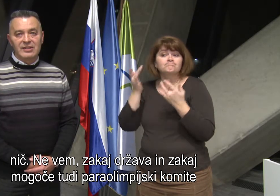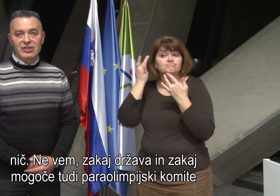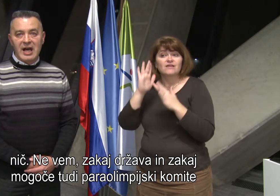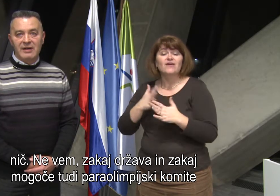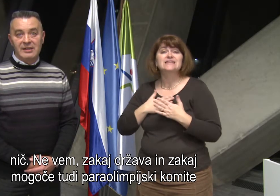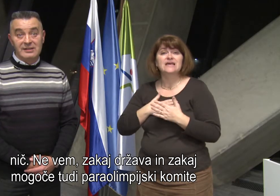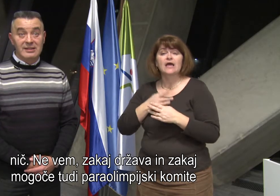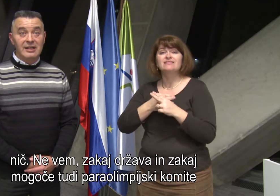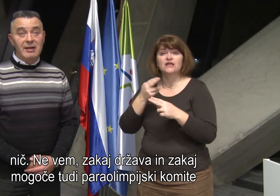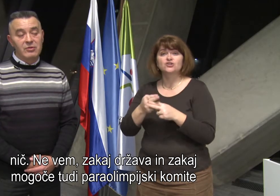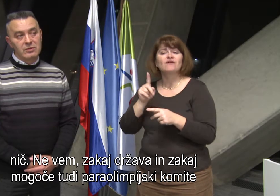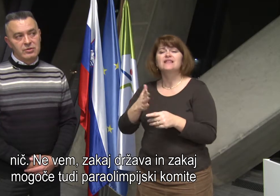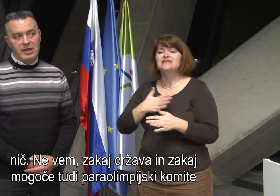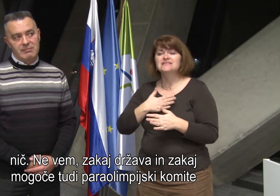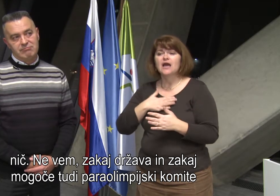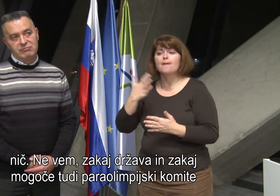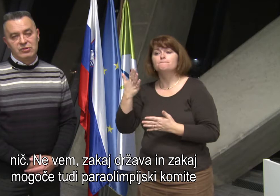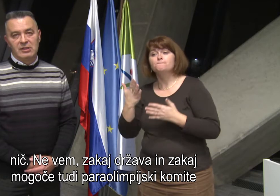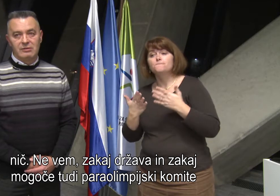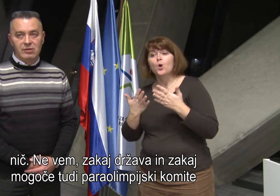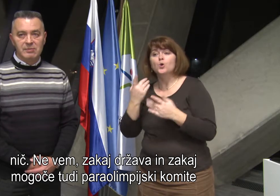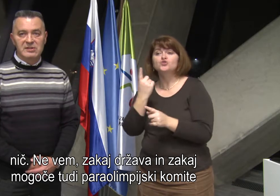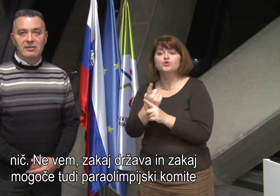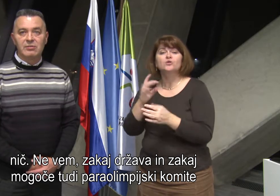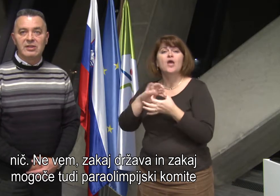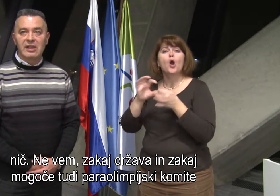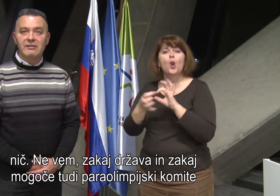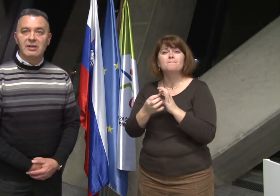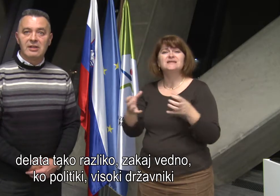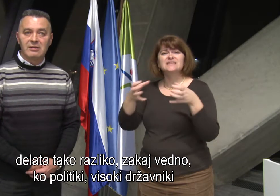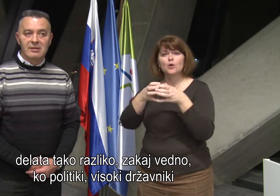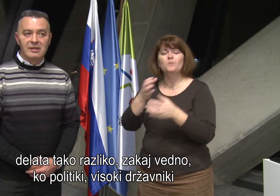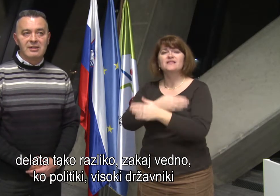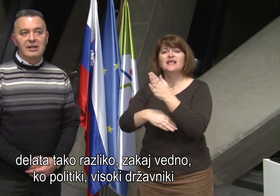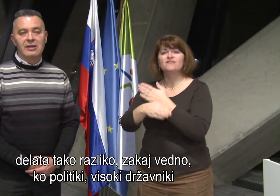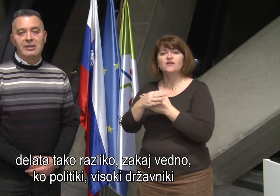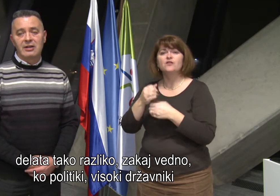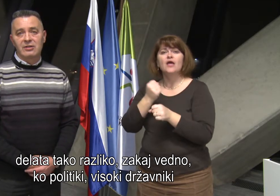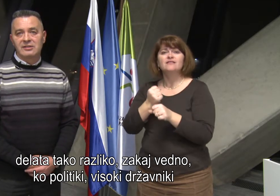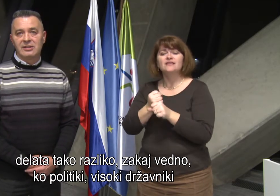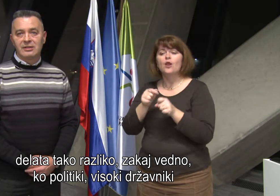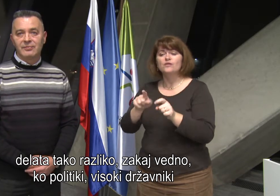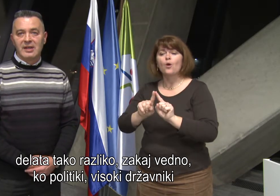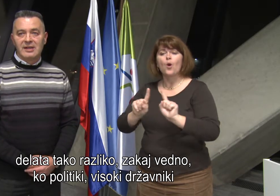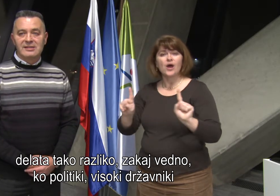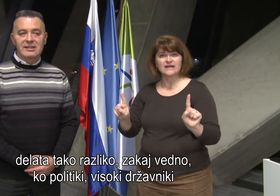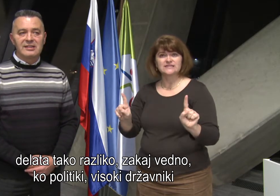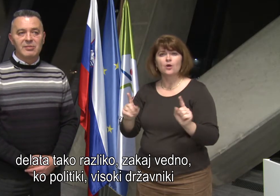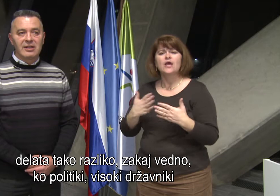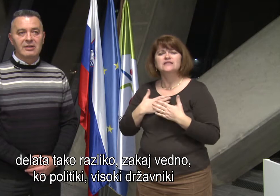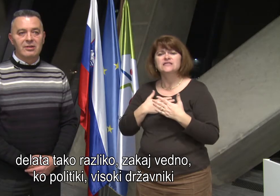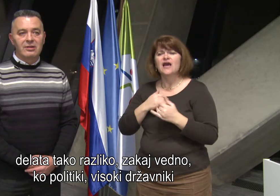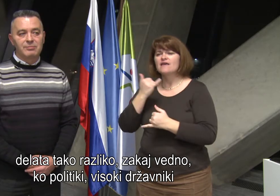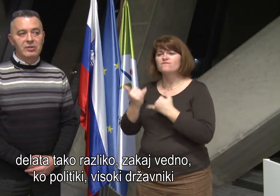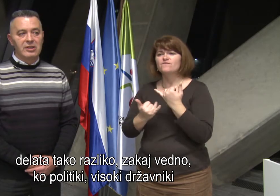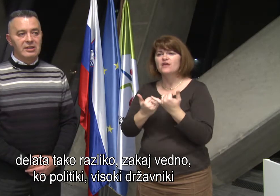zakaj država in zakaj mogoče tudi Olimpijski komitej invalidov delajo tako razliko. Zakaj